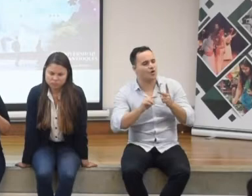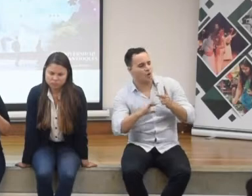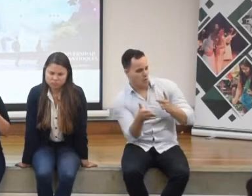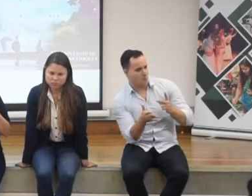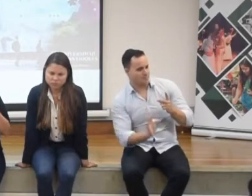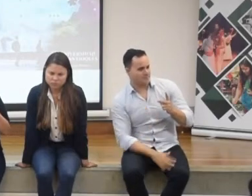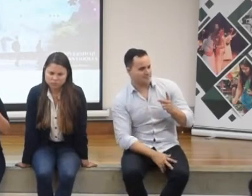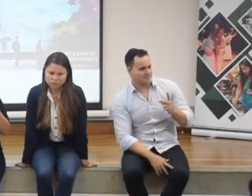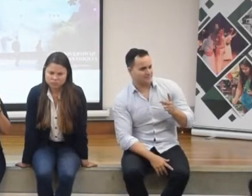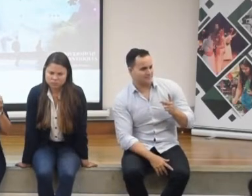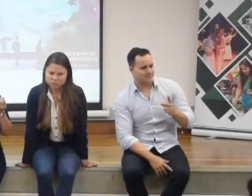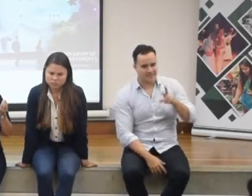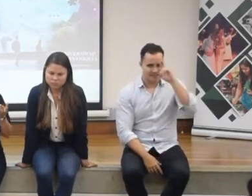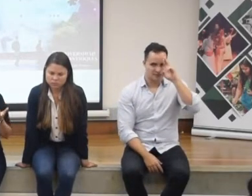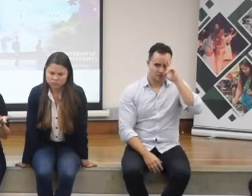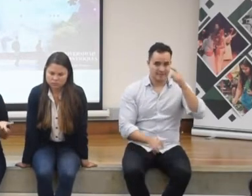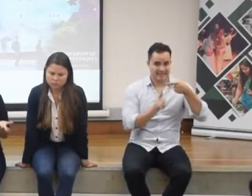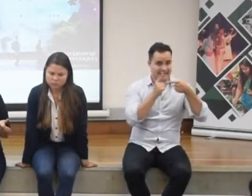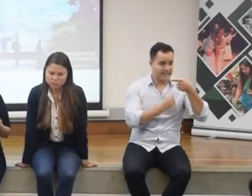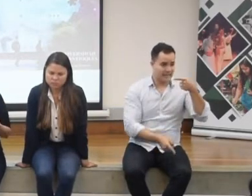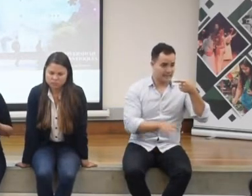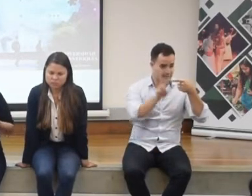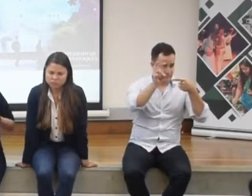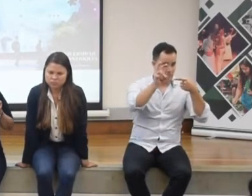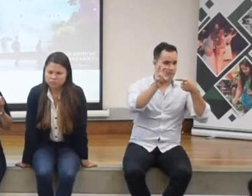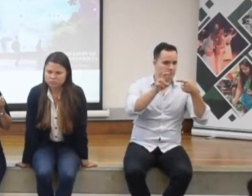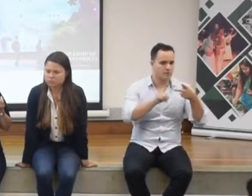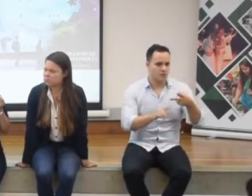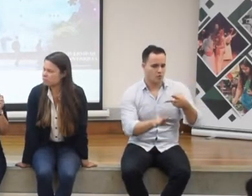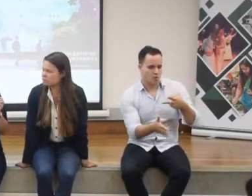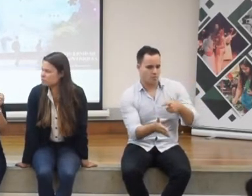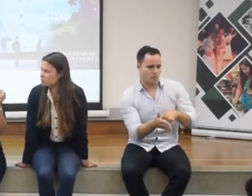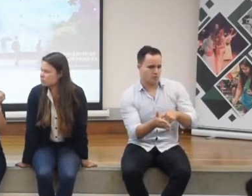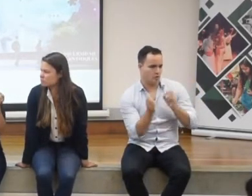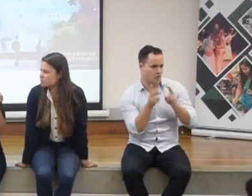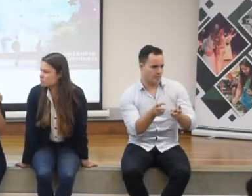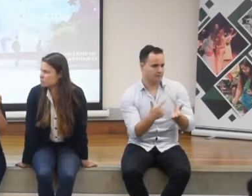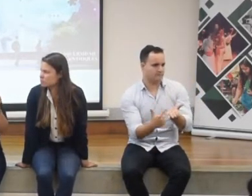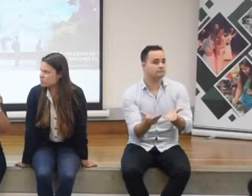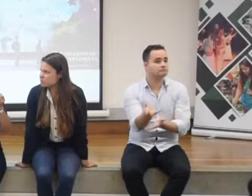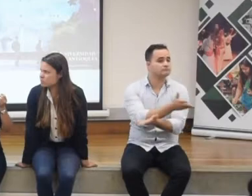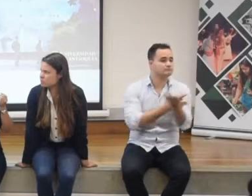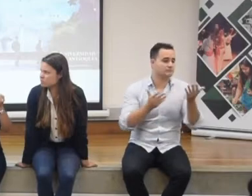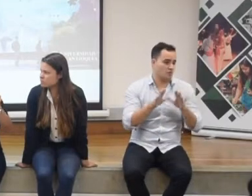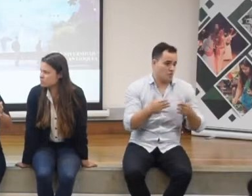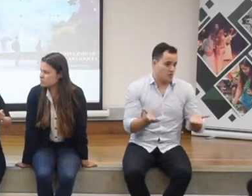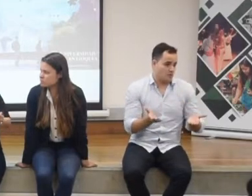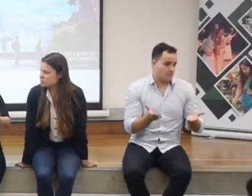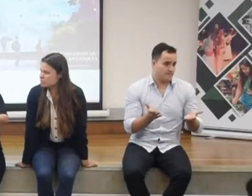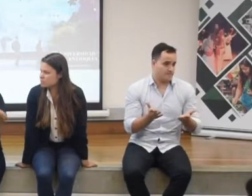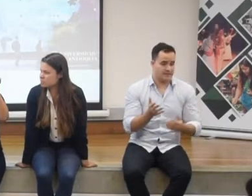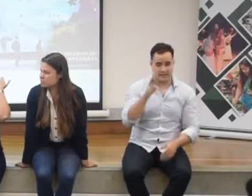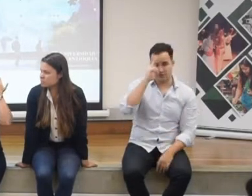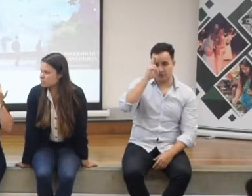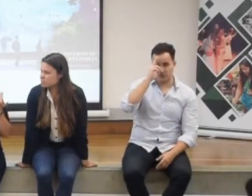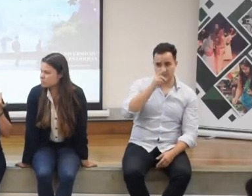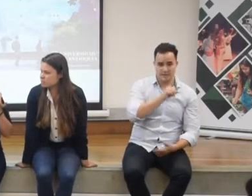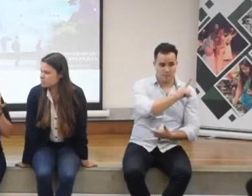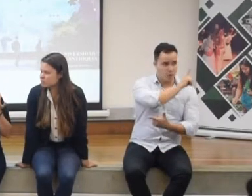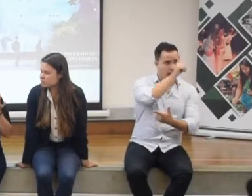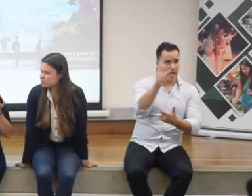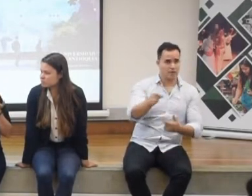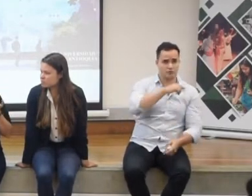pregunta. ¿Cómo para que la discusión sea sustanciosa? ¿Cómo para no quedarnos en una cosa que es más en morir o en venir que en